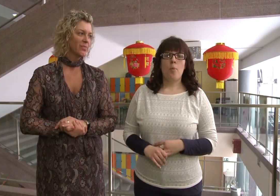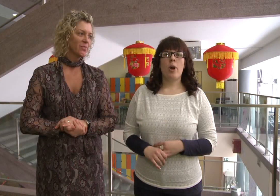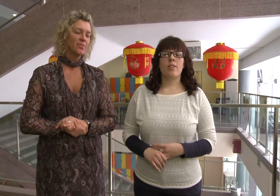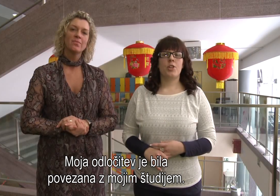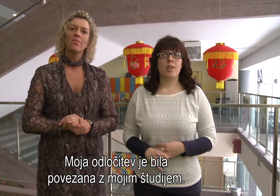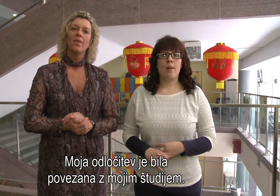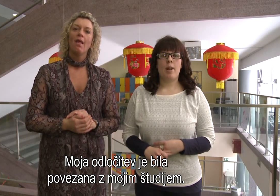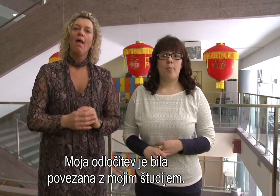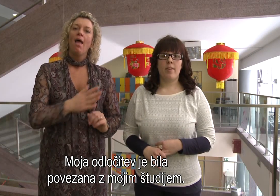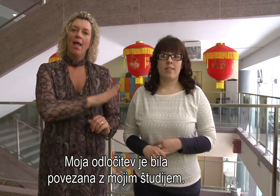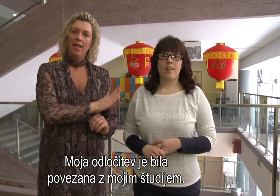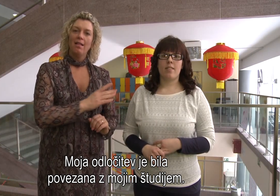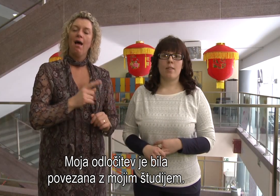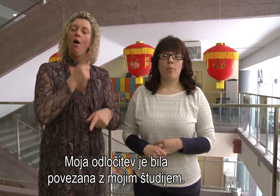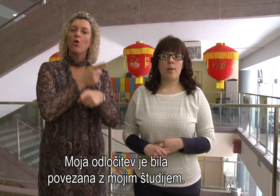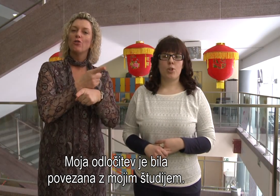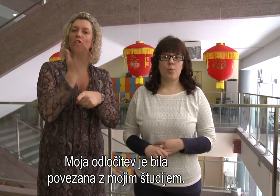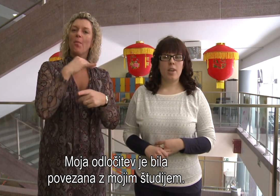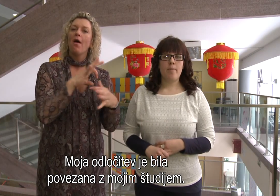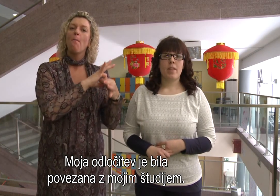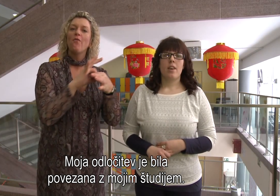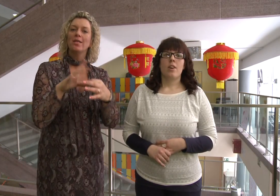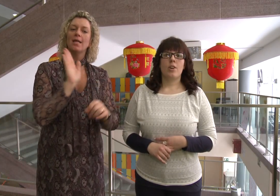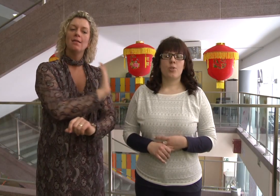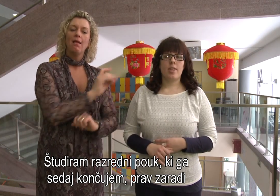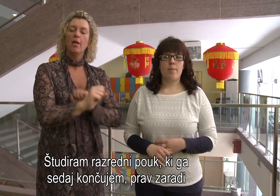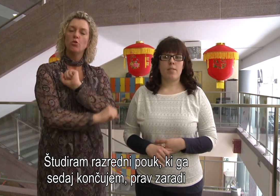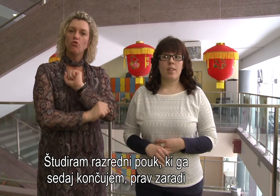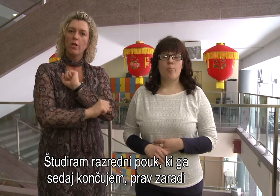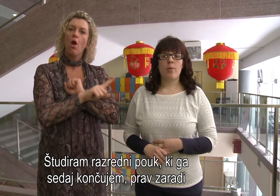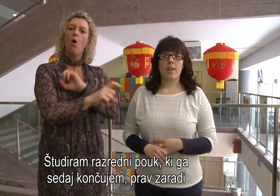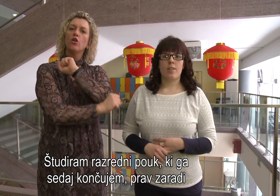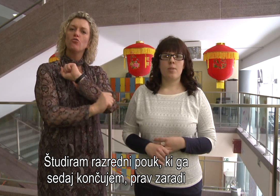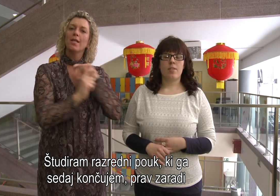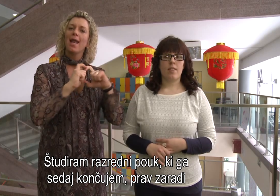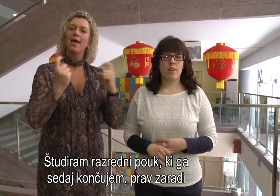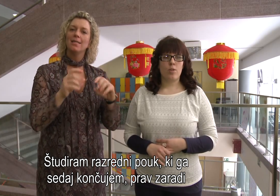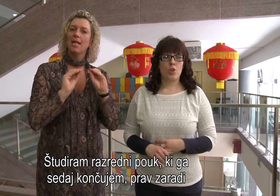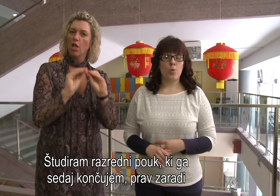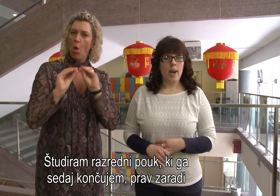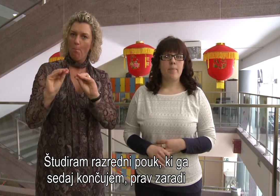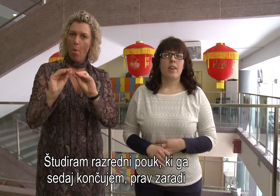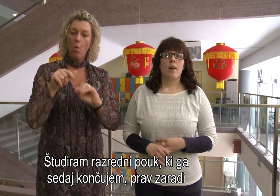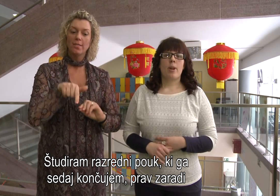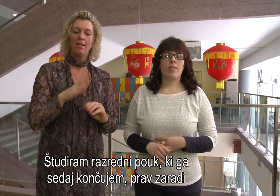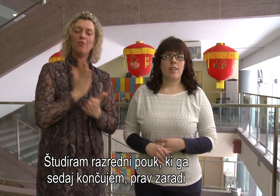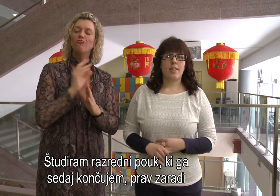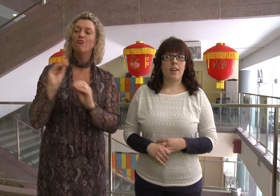Moja odločitev je bila povezana z mojim študijem. Študiram razredni pouk, ki ga tudi sedaj končujem. Prav zaradi tega sem